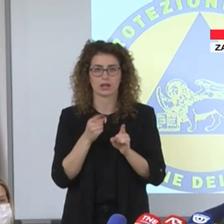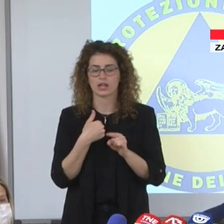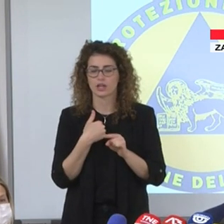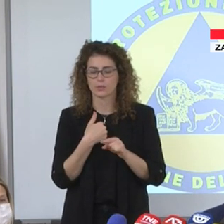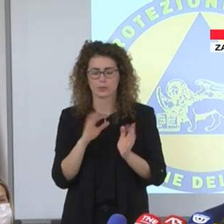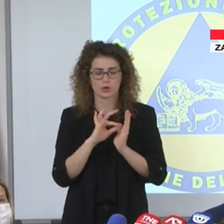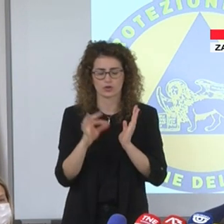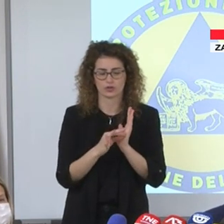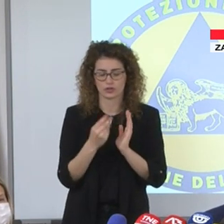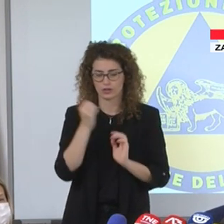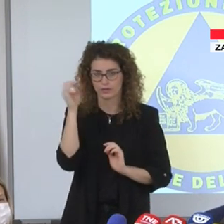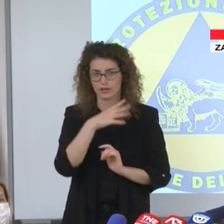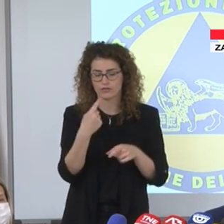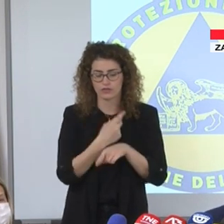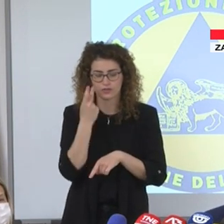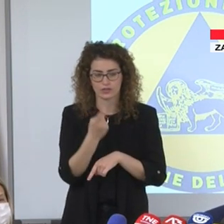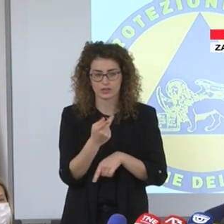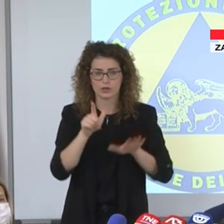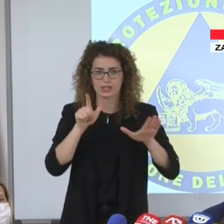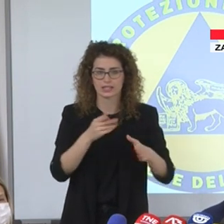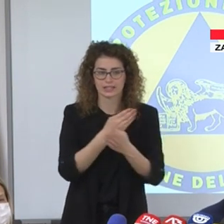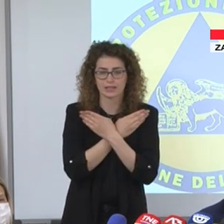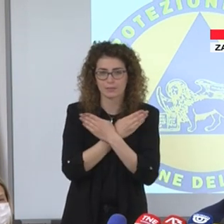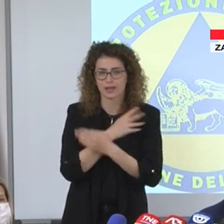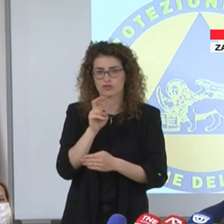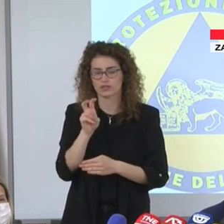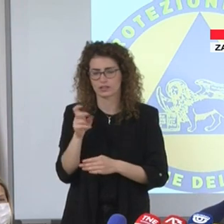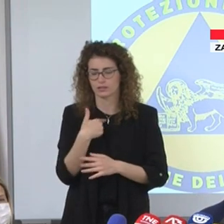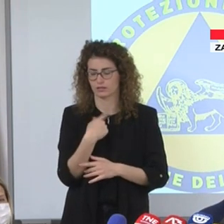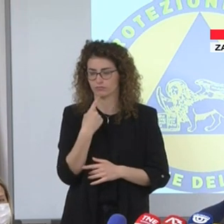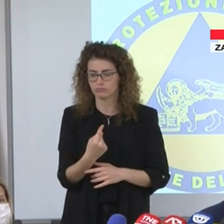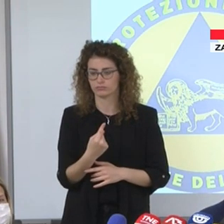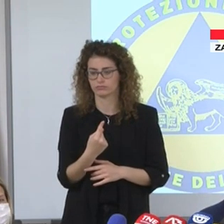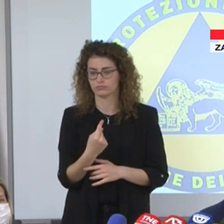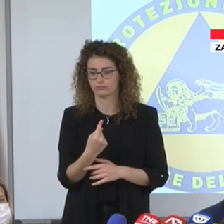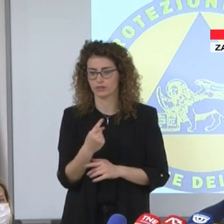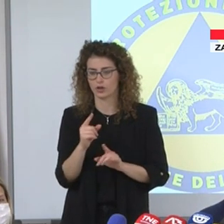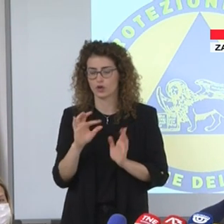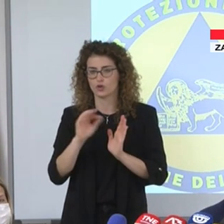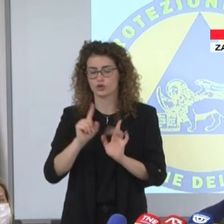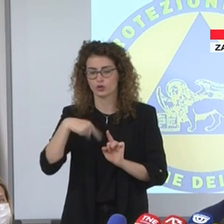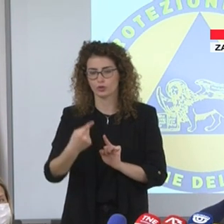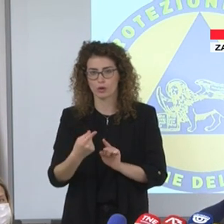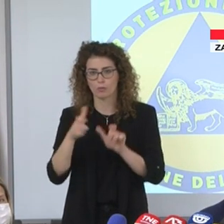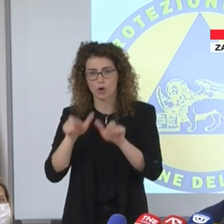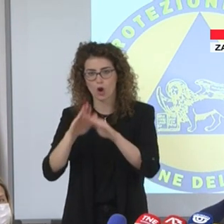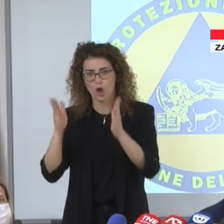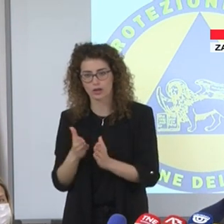le date. Quando ho visto le date, 7 maggio 2020, ho detto, ma cavoli, il giorno prima della fine del lockdown.